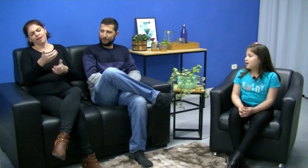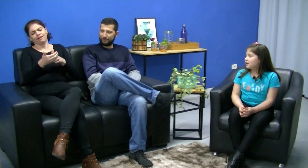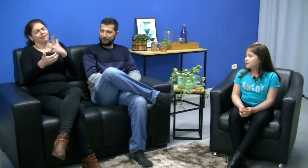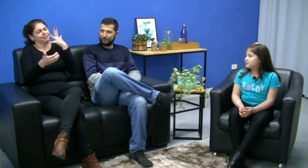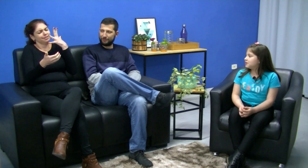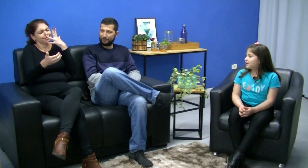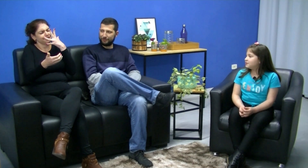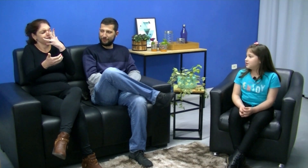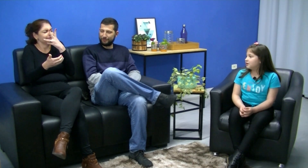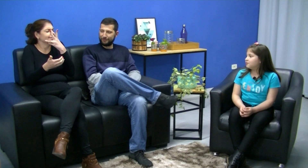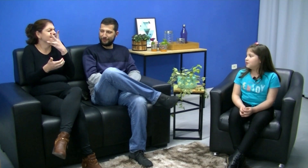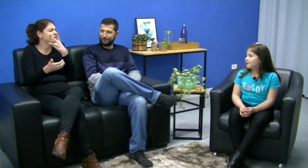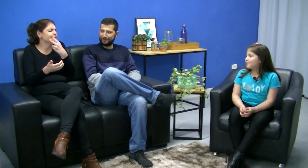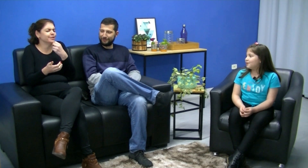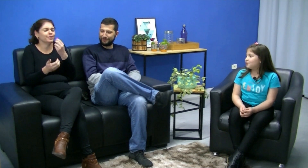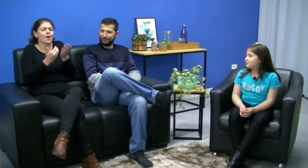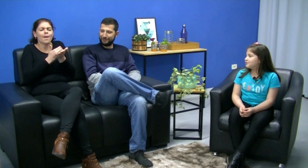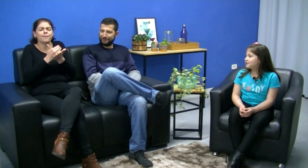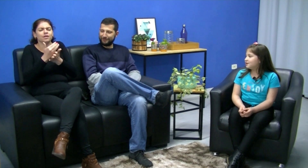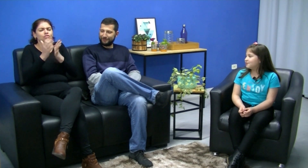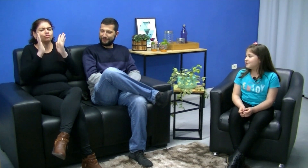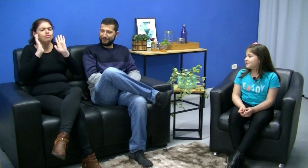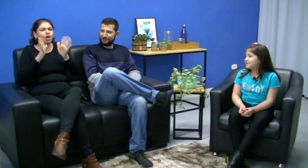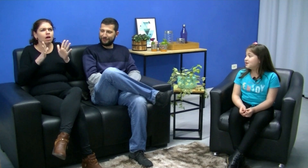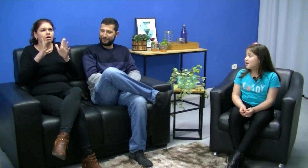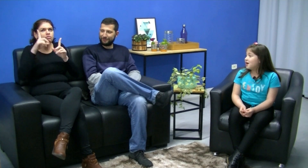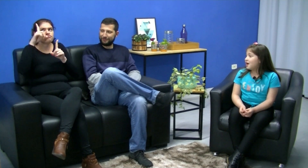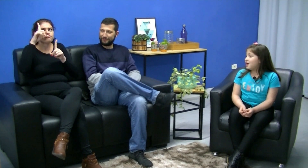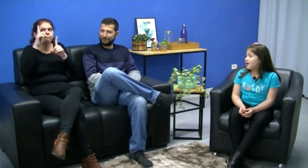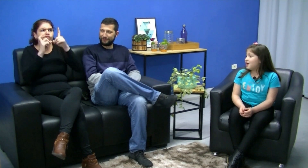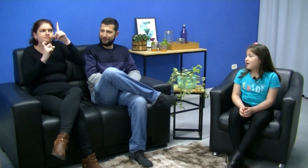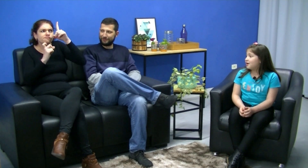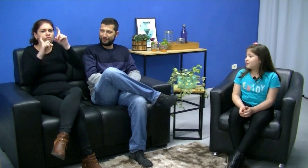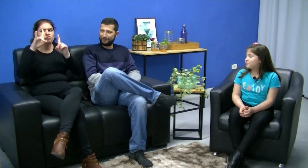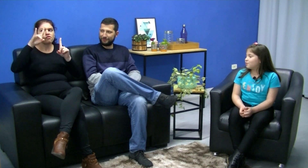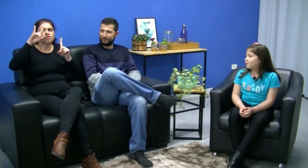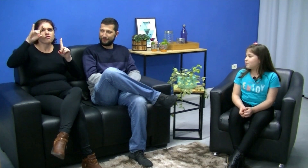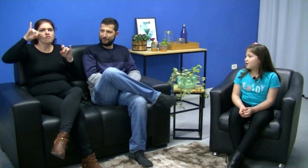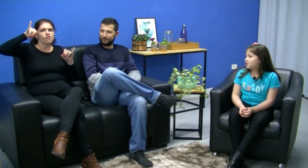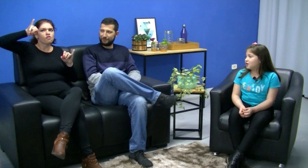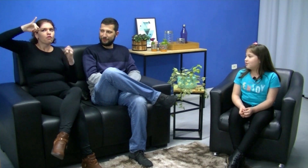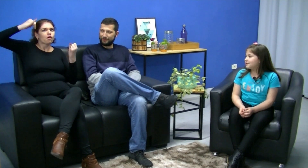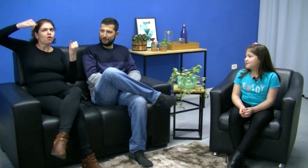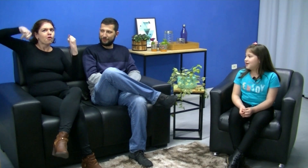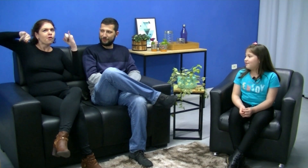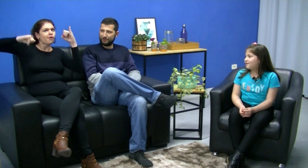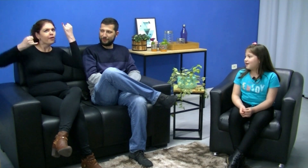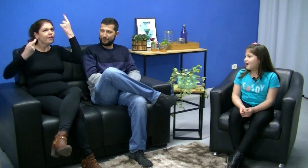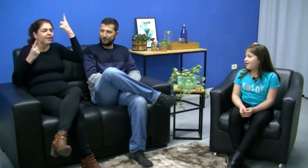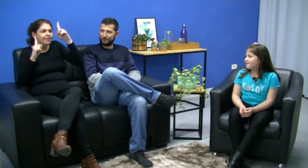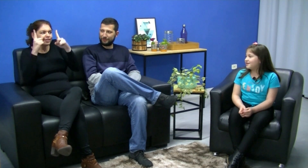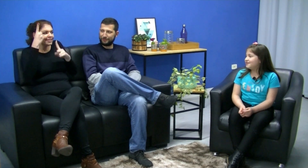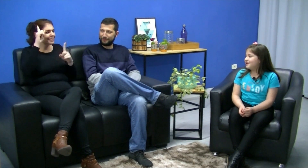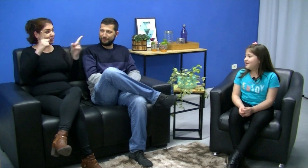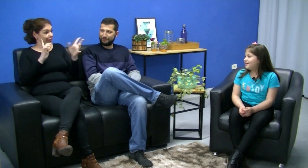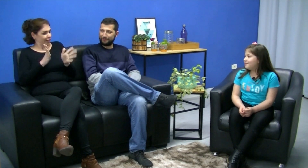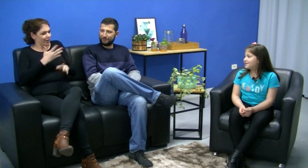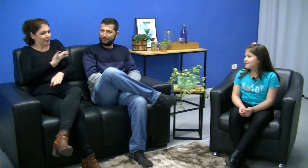sinalizando, e também quando eu nasci, eu já comecei a ficar falando em libras,